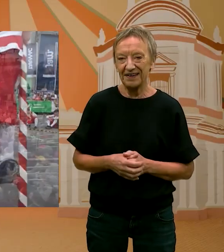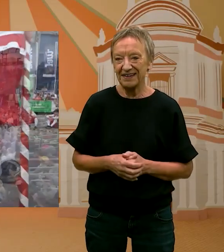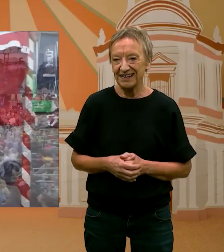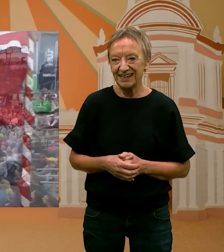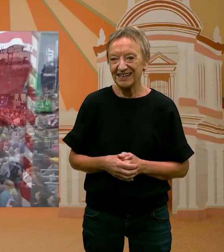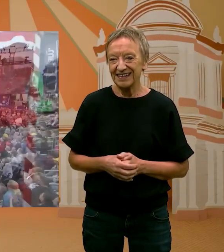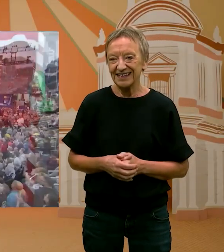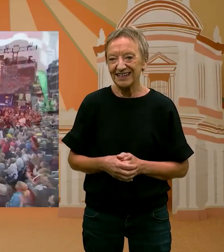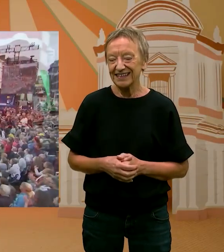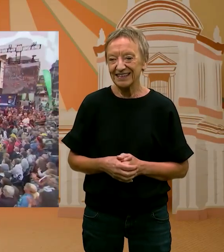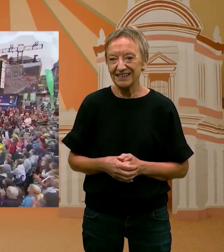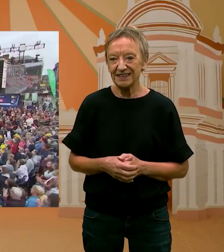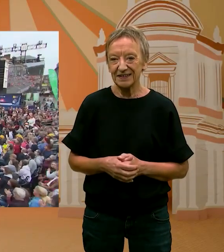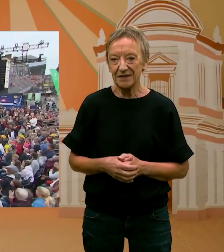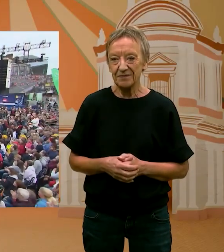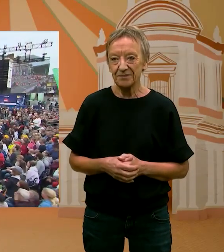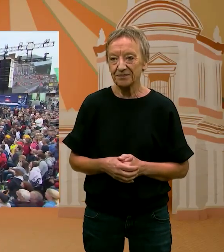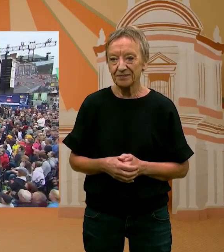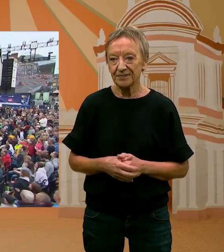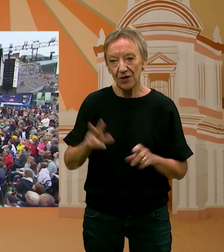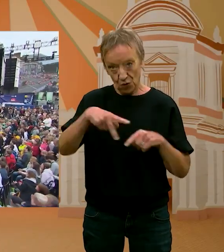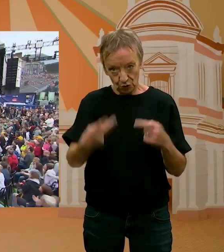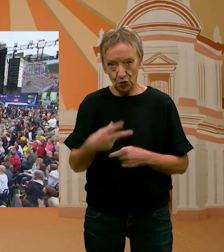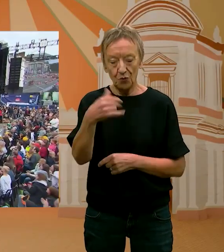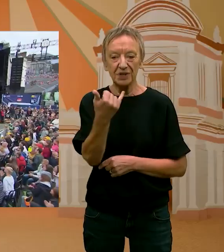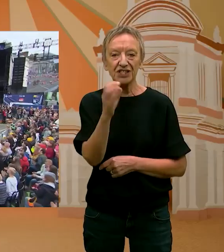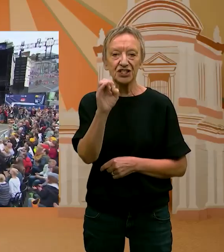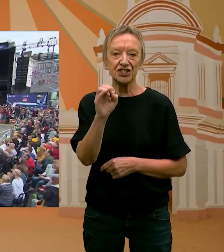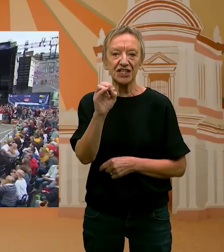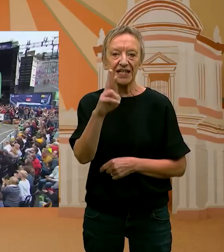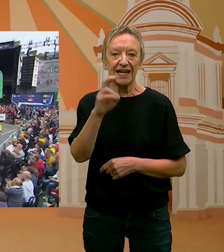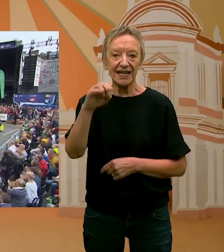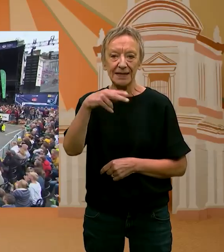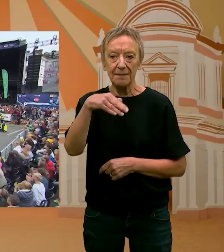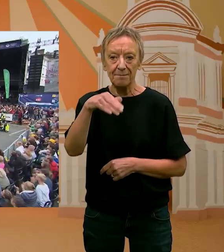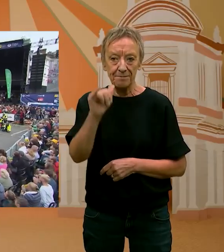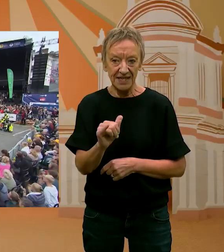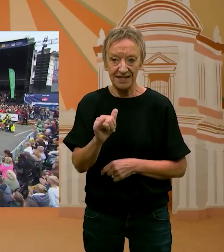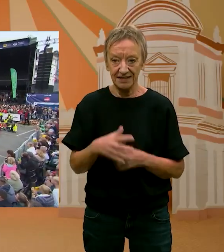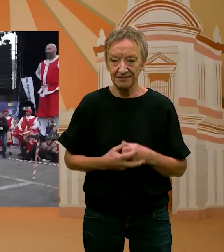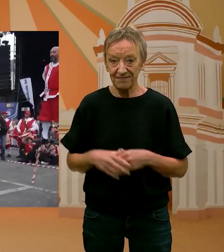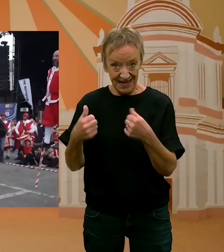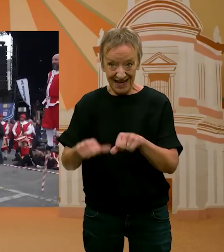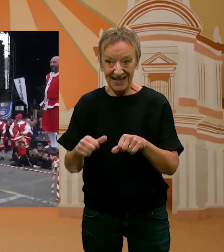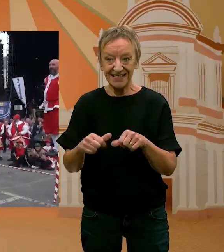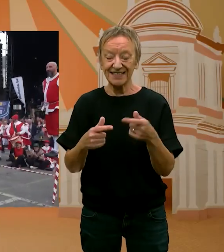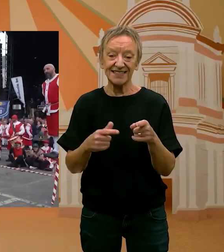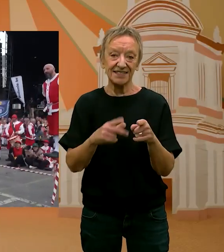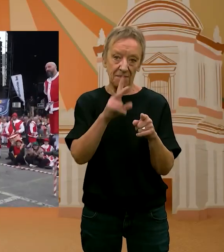Chute de Jérémy. Donc, on a le père et le fils. C'est ça qui se fort. Christophe Tout donné Corbiot. jusqu'au bout. C'est ce que j'ai fait. Voilà. Et, victime un